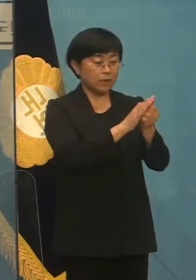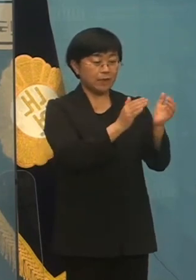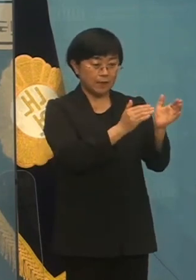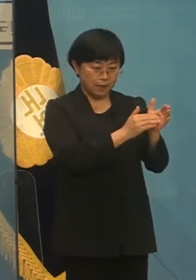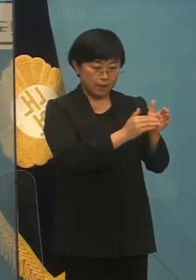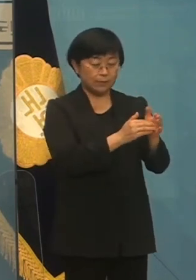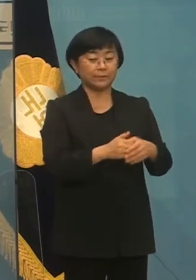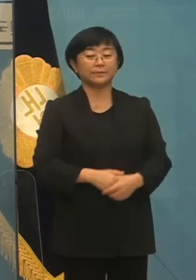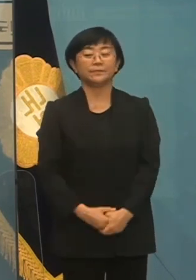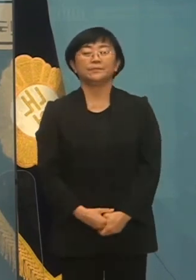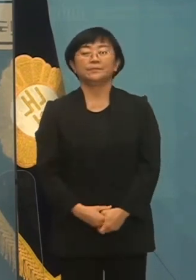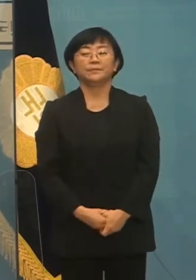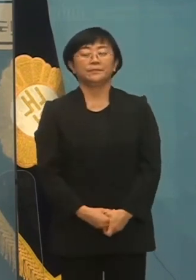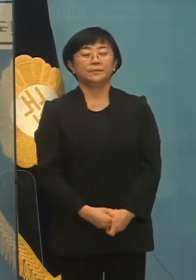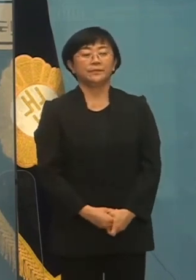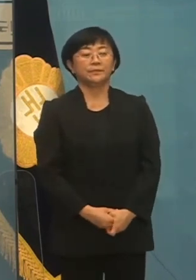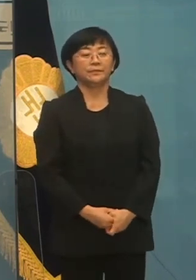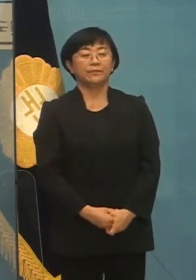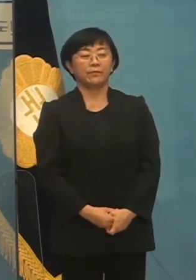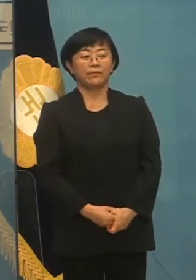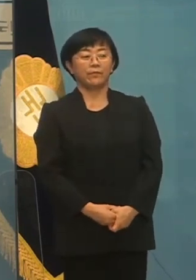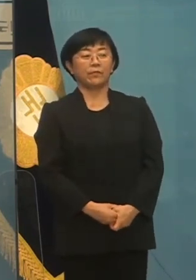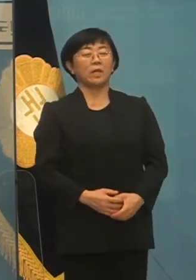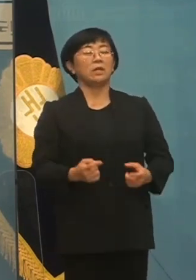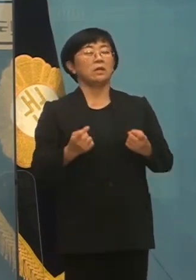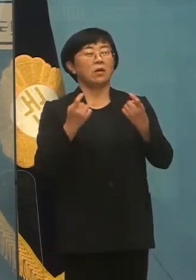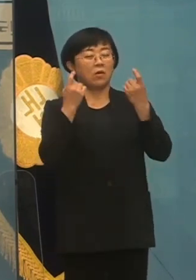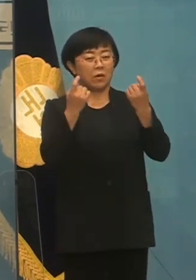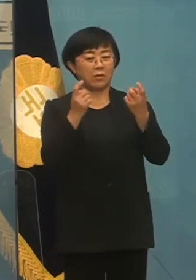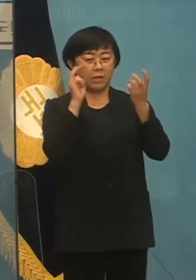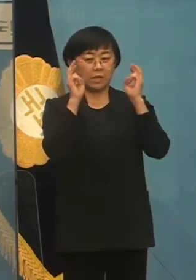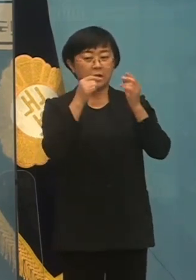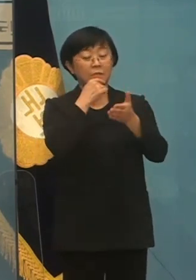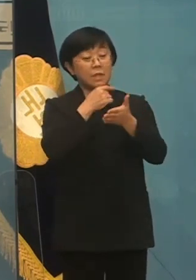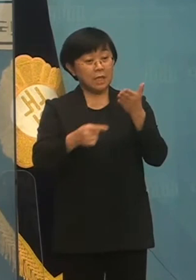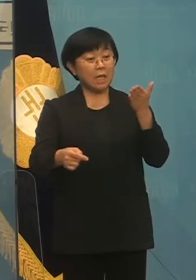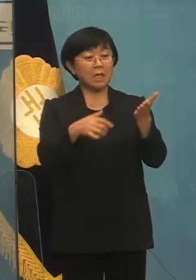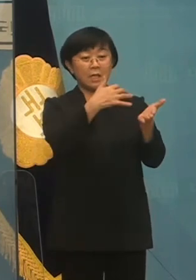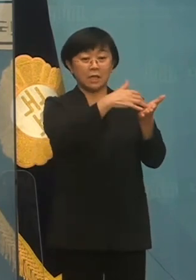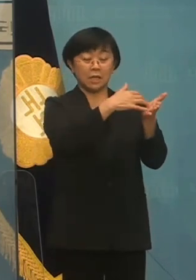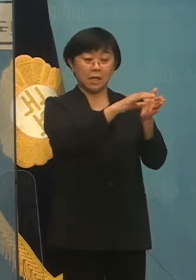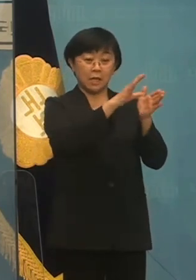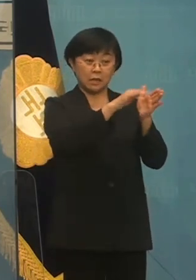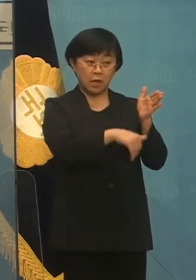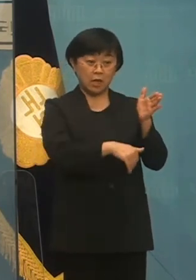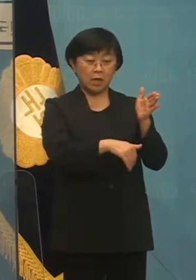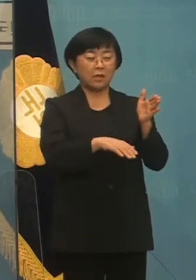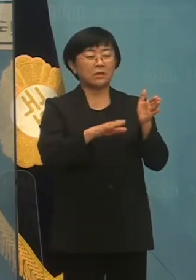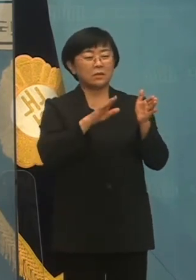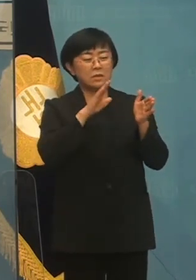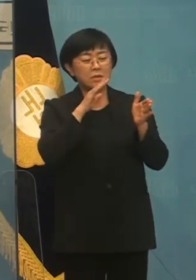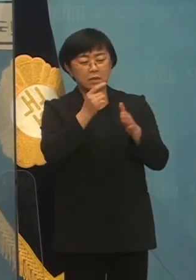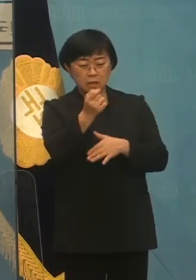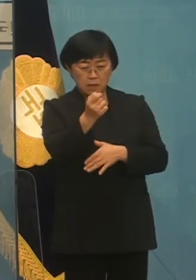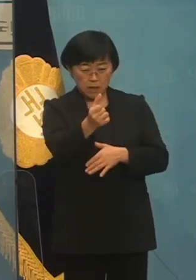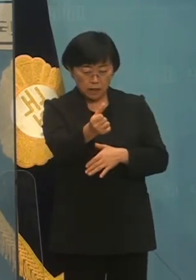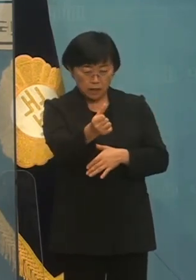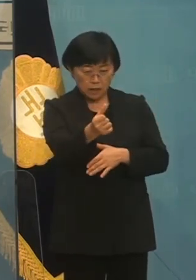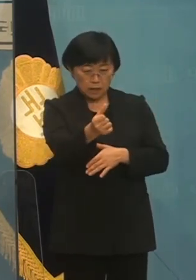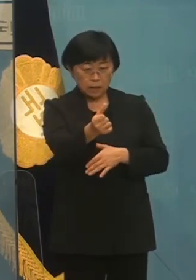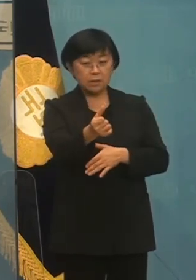받아내긴 했습니다만, 여행업의 피해를 감안하면 정말 은발의 보존주기도 안 되는